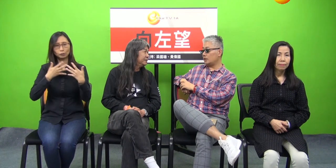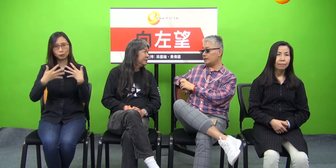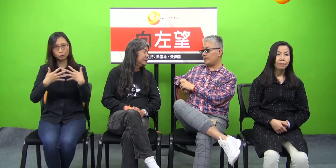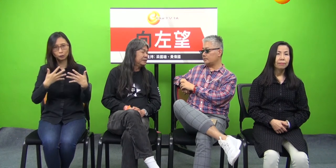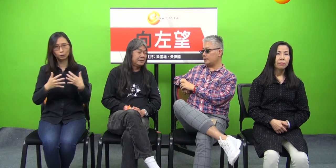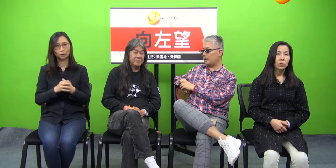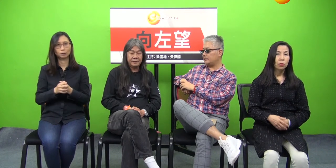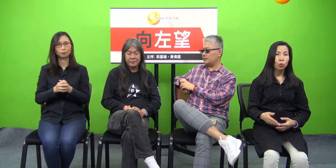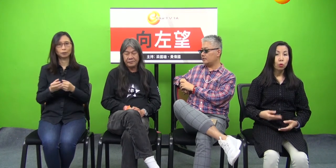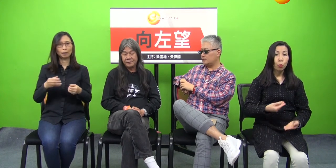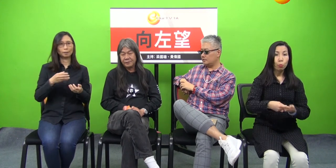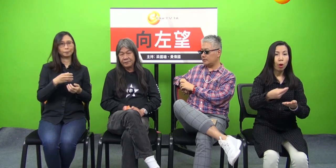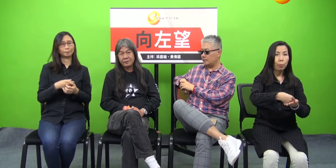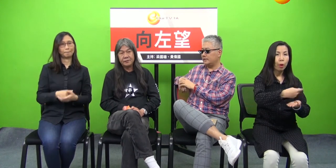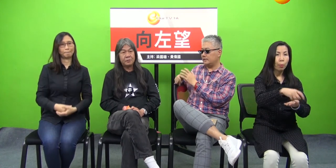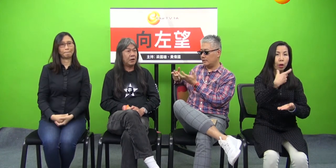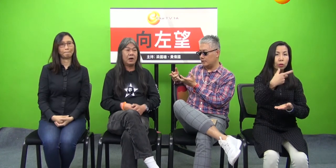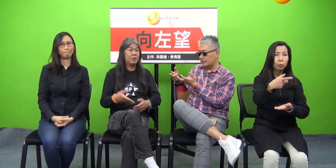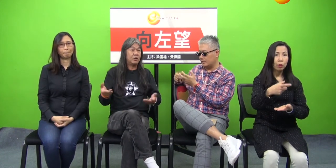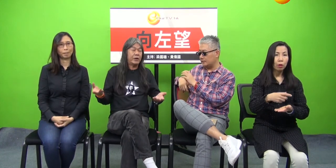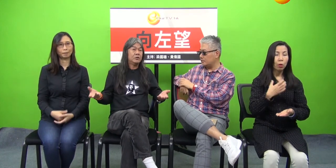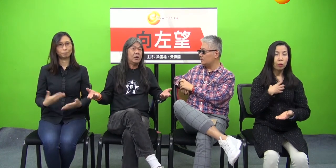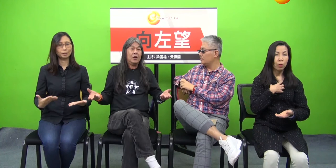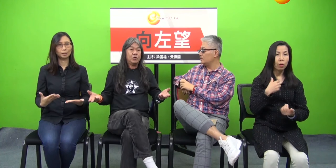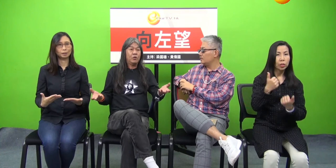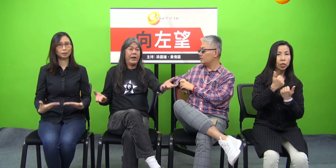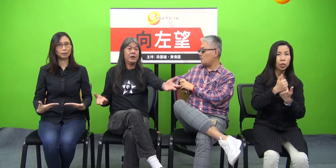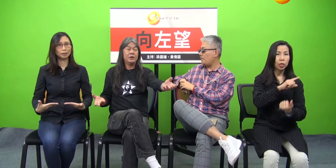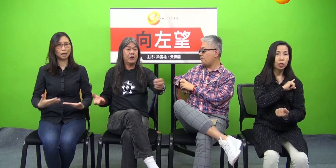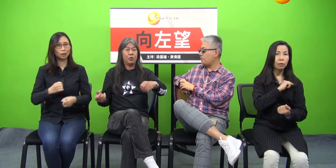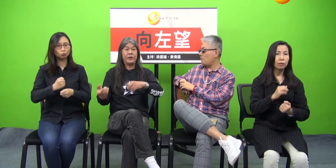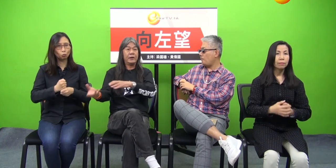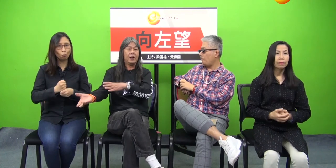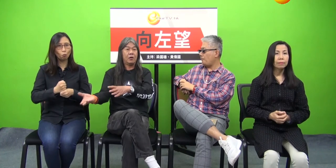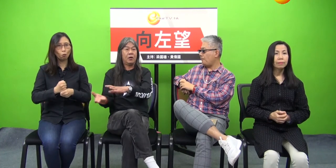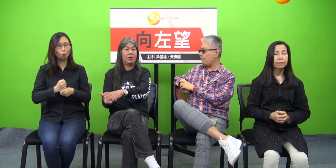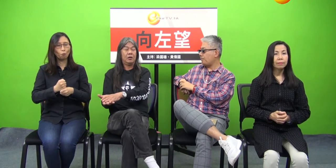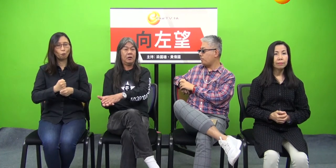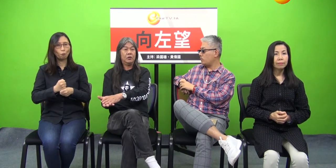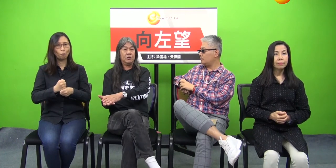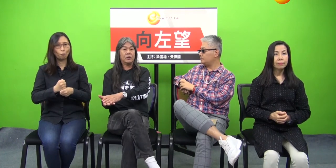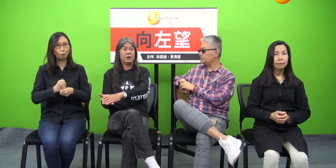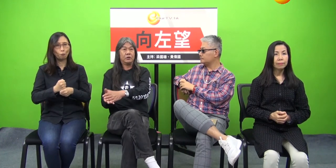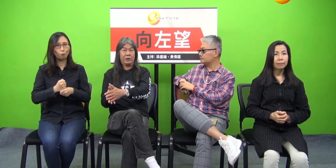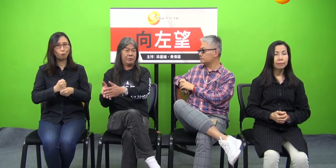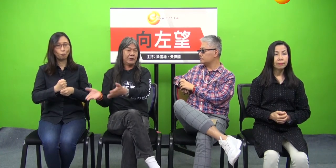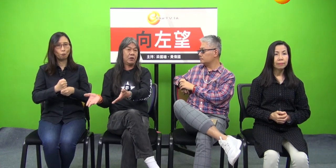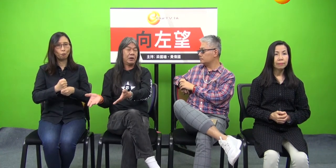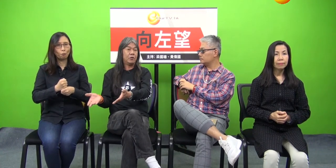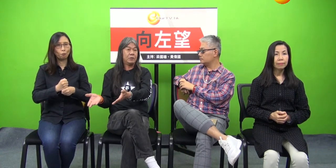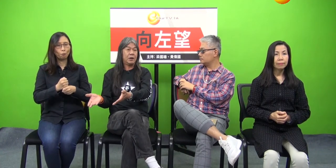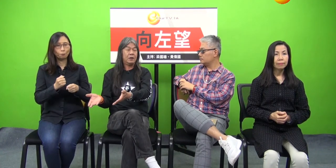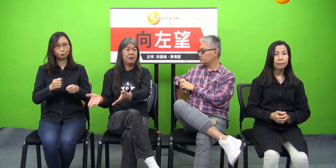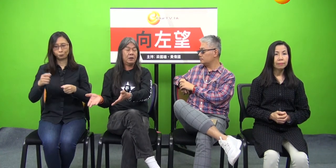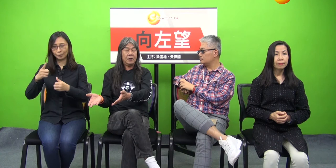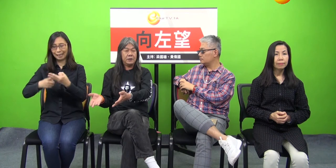佢而家派錢咪派啲，佢覺得可以支持。 唔係，佢而家咪做定，而家做定呢、這、一個。輿論林鄭得兩個任務